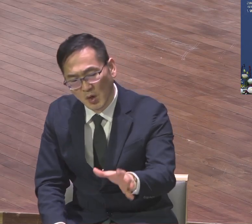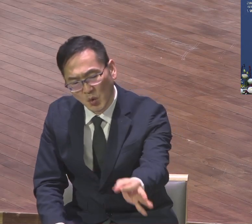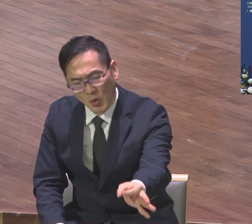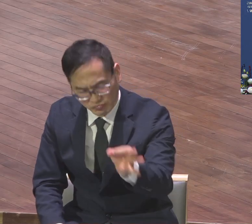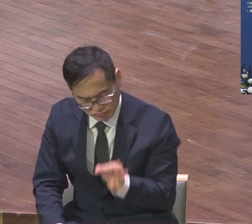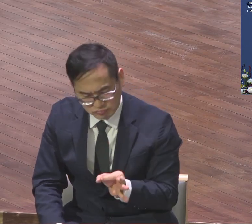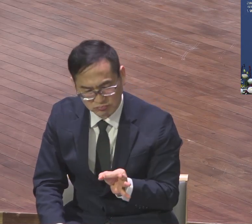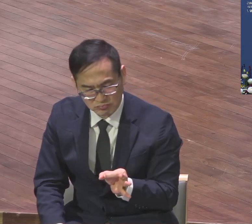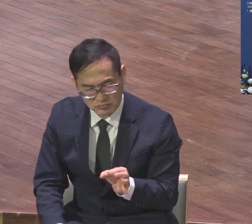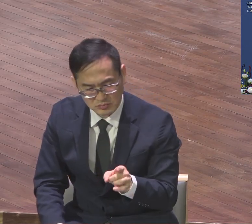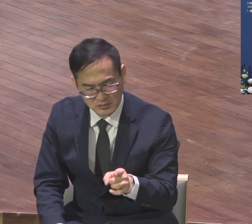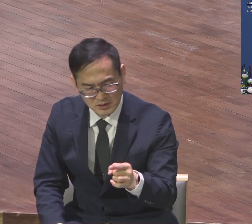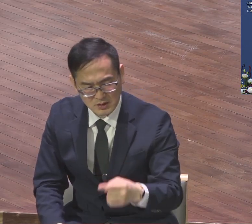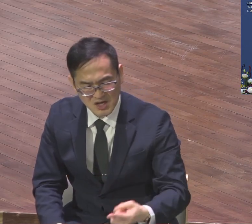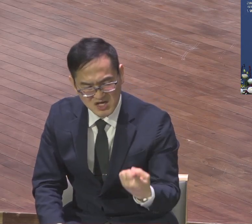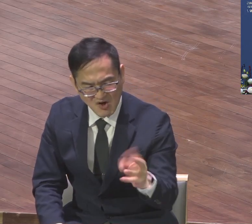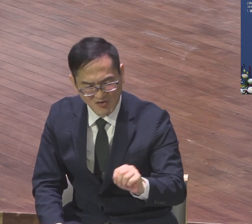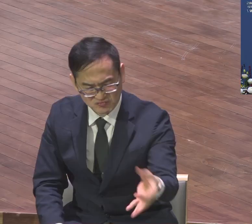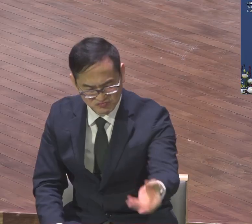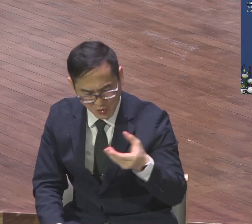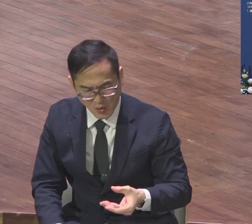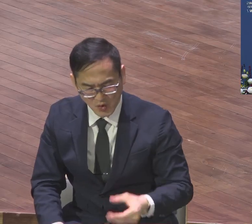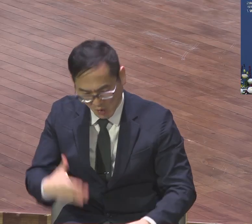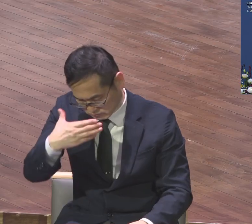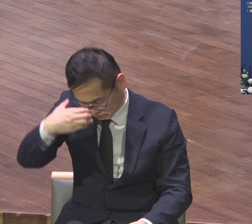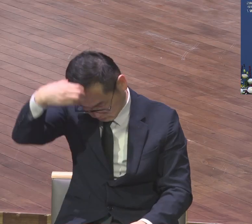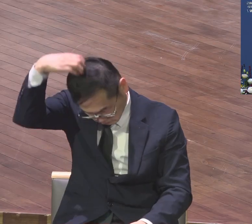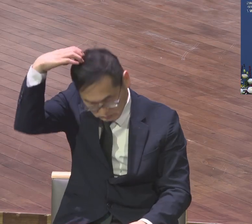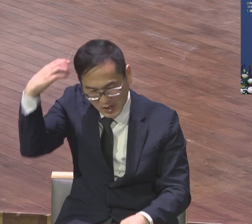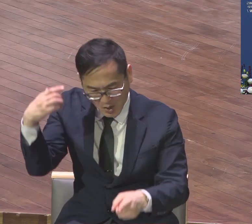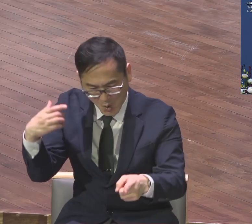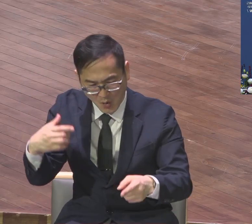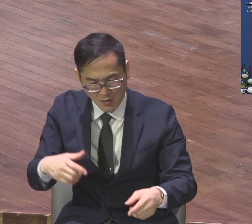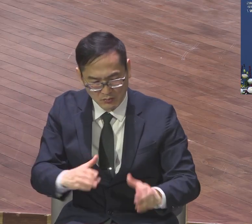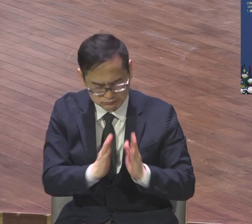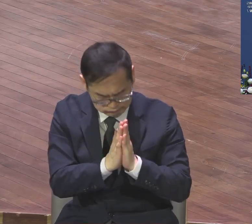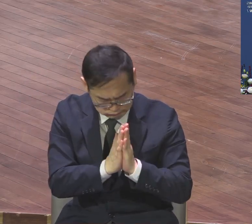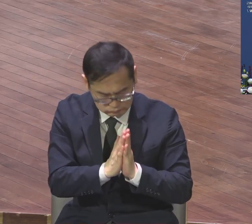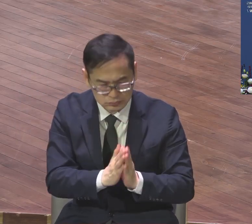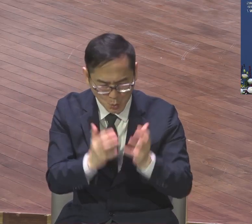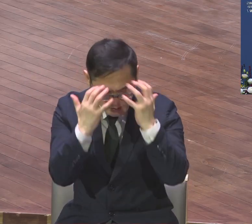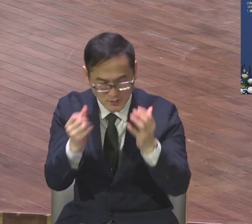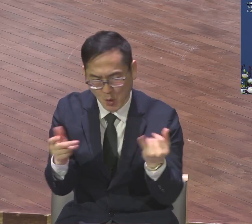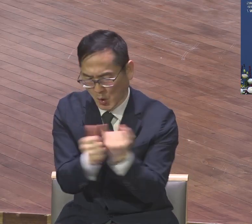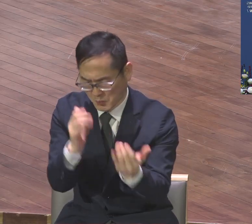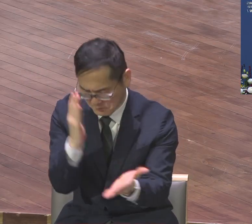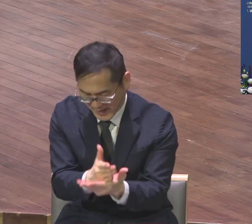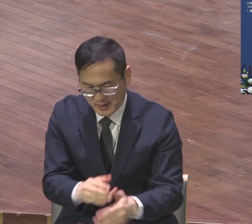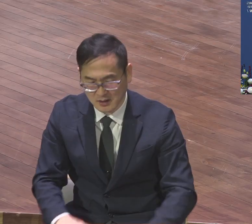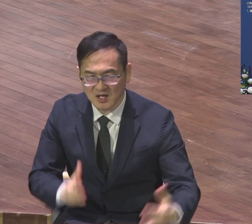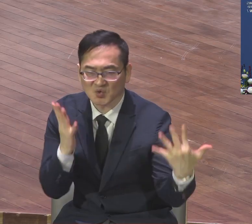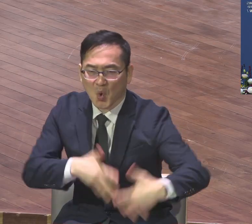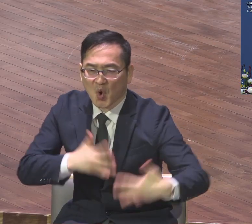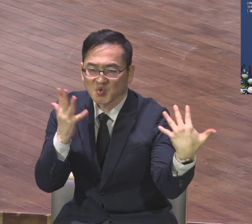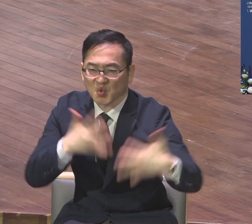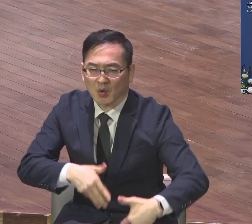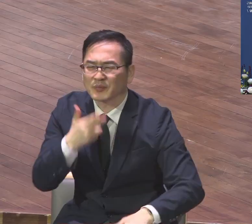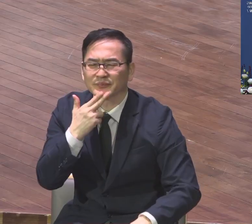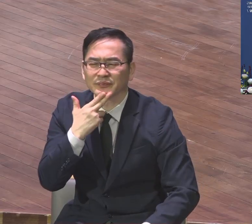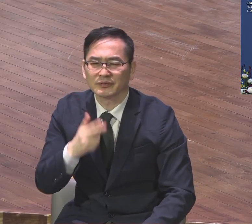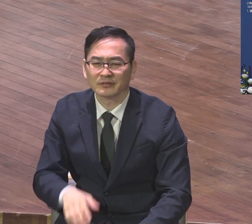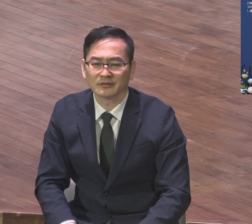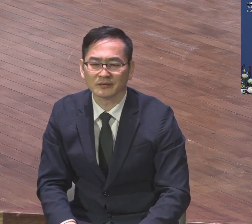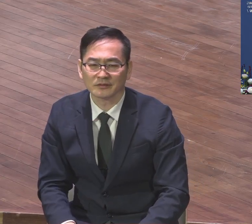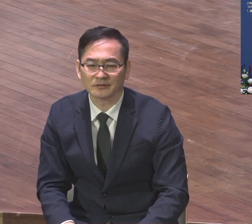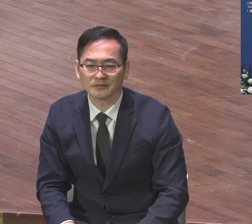내나, 너 머리 빡빡 깎고 도 닦아, 너 시집장가 가지 말고 수도해, 그런 잔인한